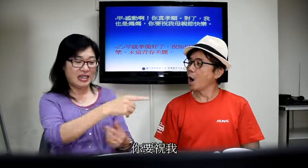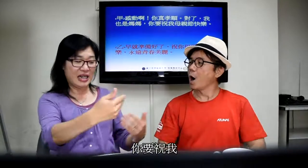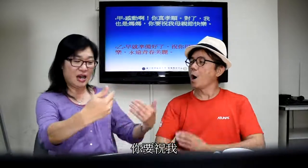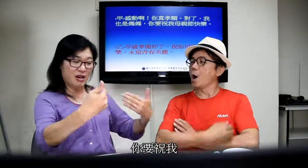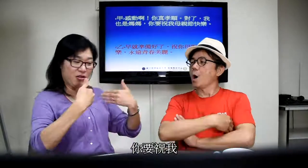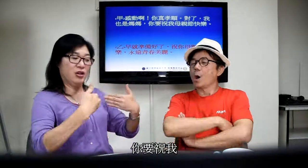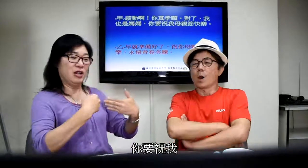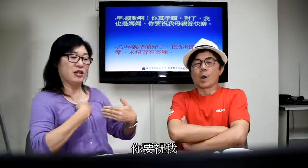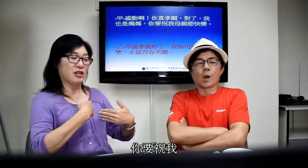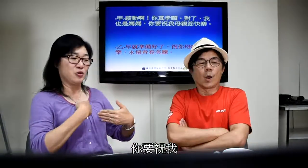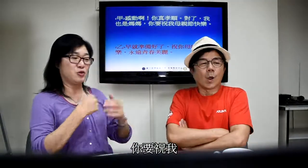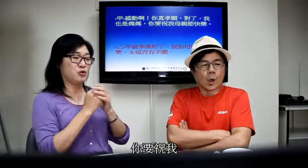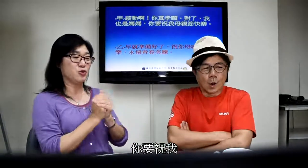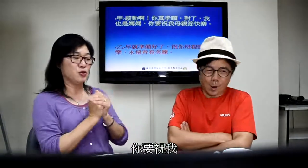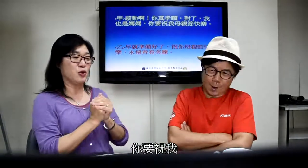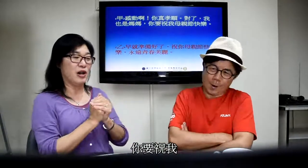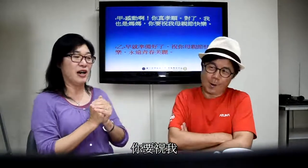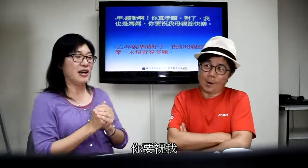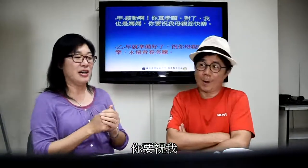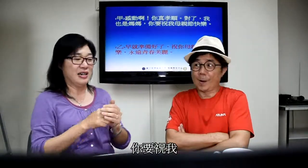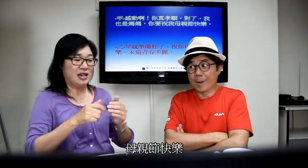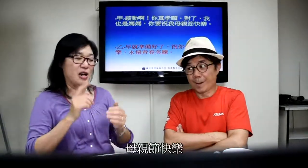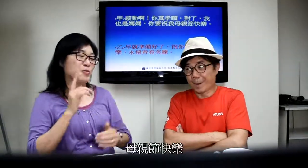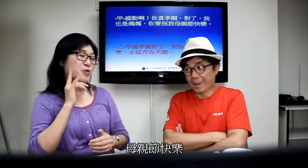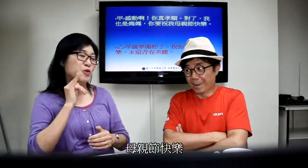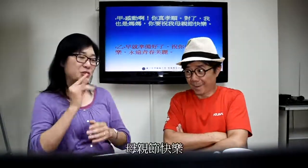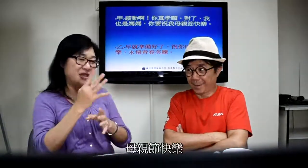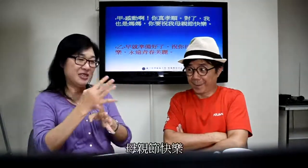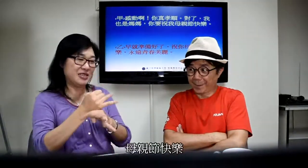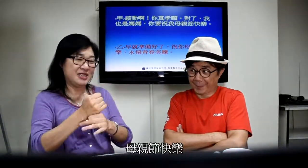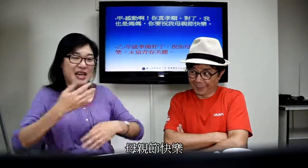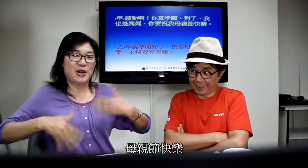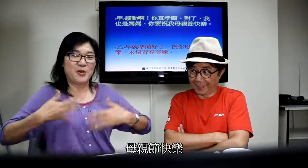要祝我母亲节快乐。